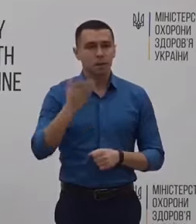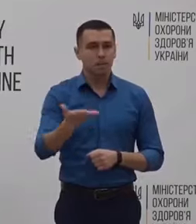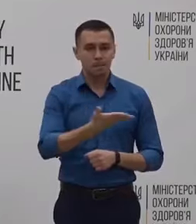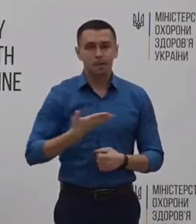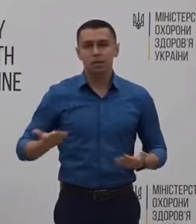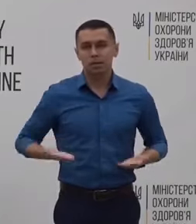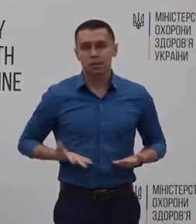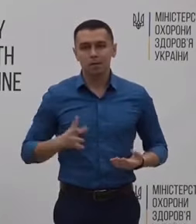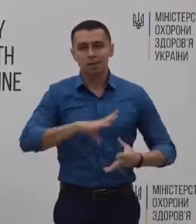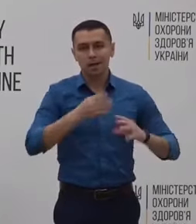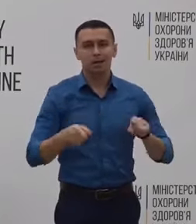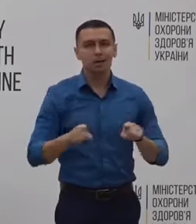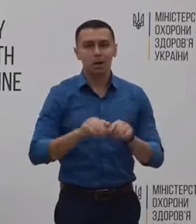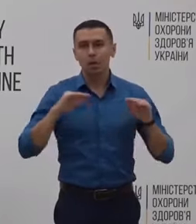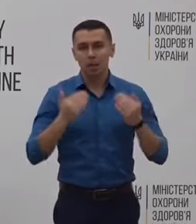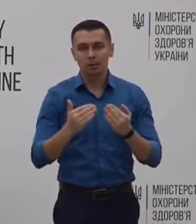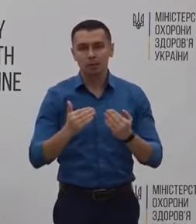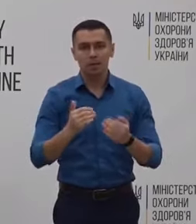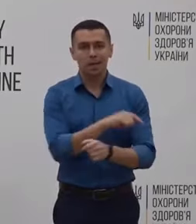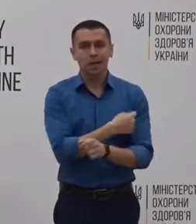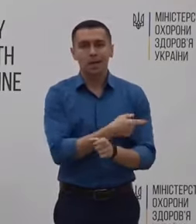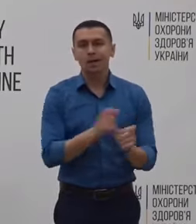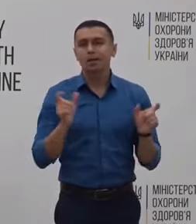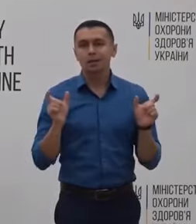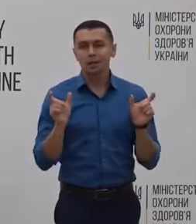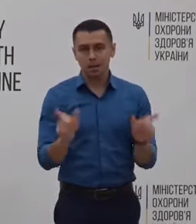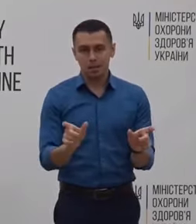ми живемо в загальних таких обмежувальних карантинних